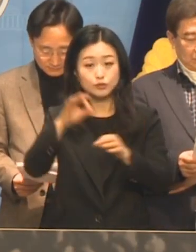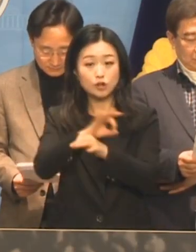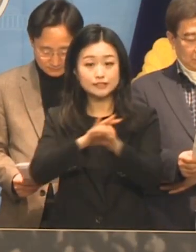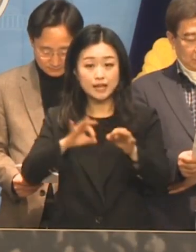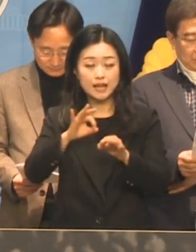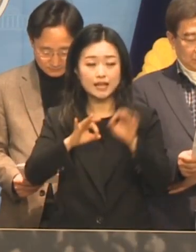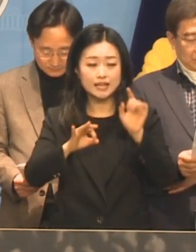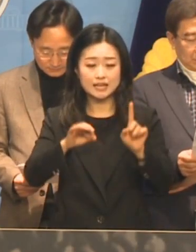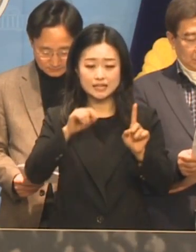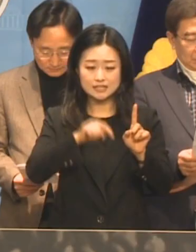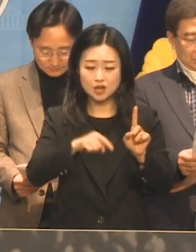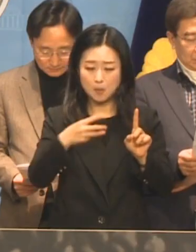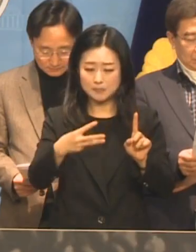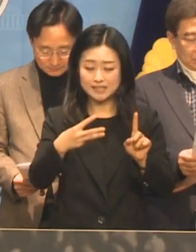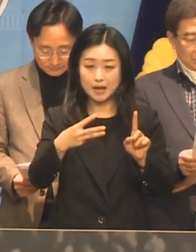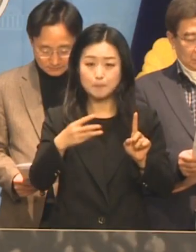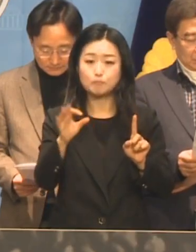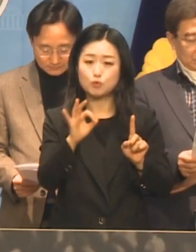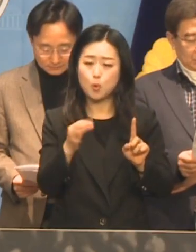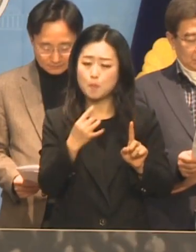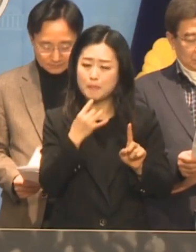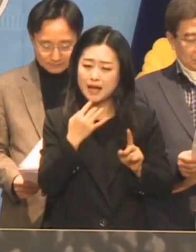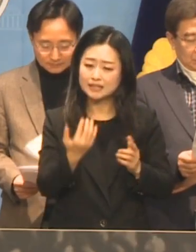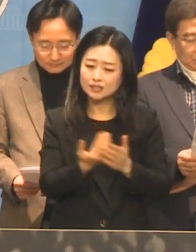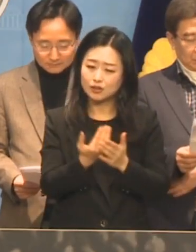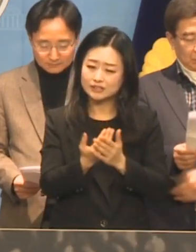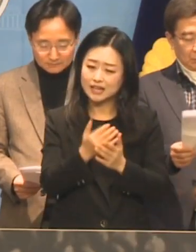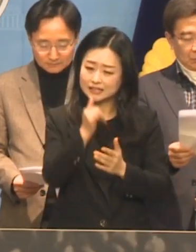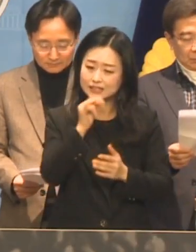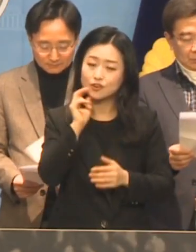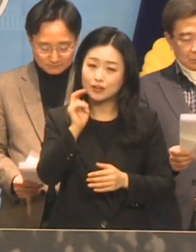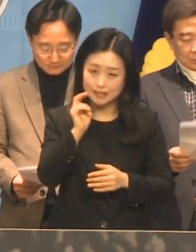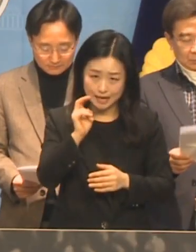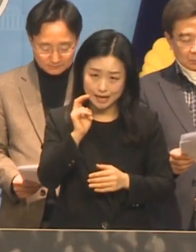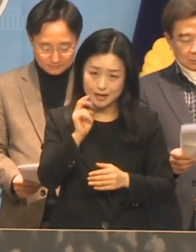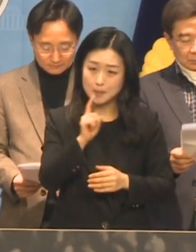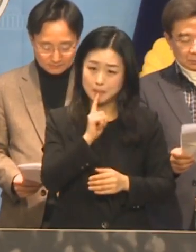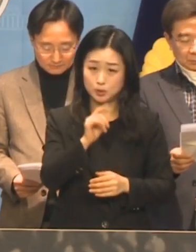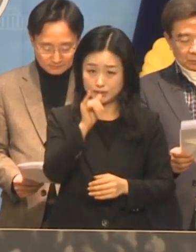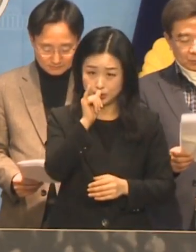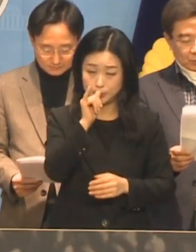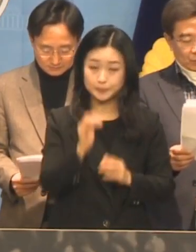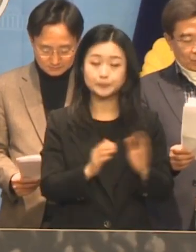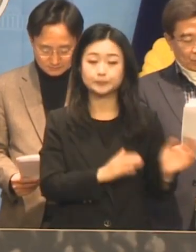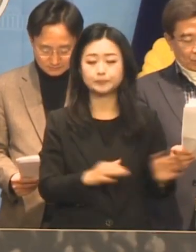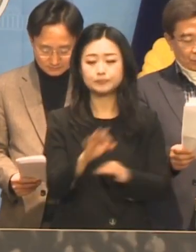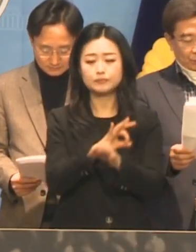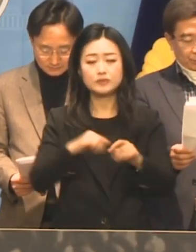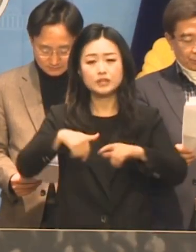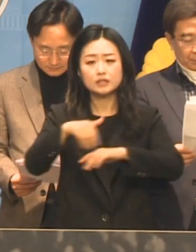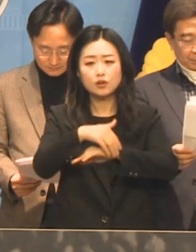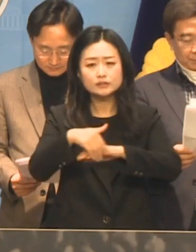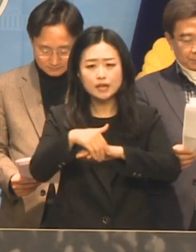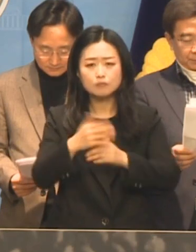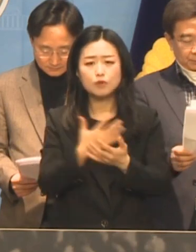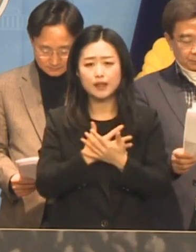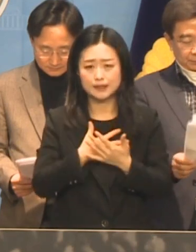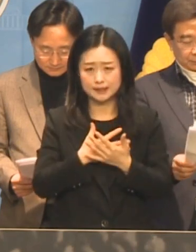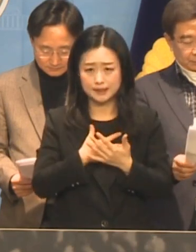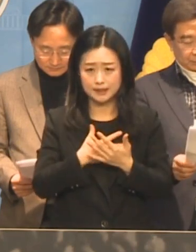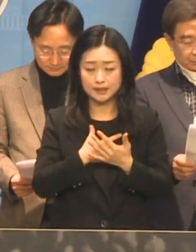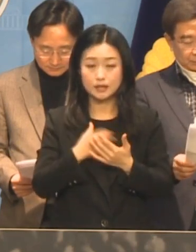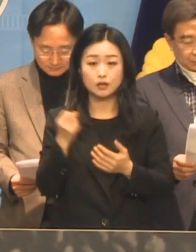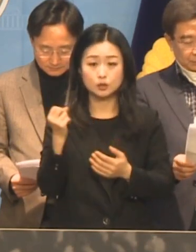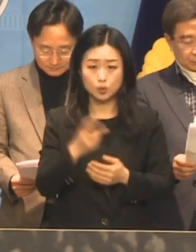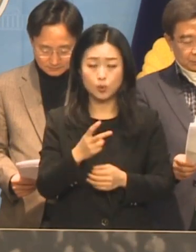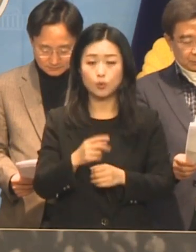경제가 1.3% 성장에 그친다는 전망도 있습니다. 경제정책 불확실성,